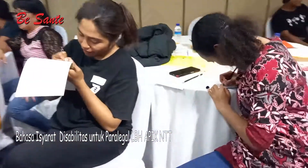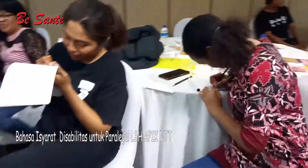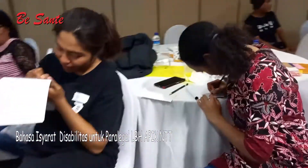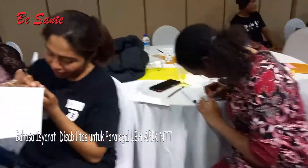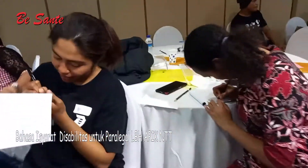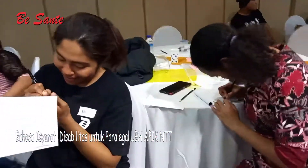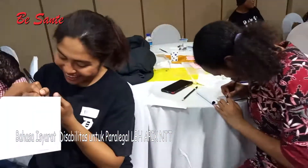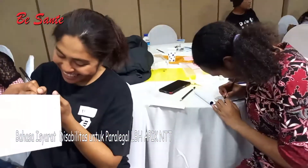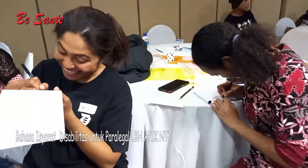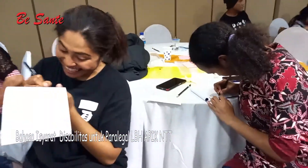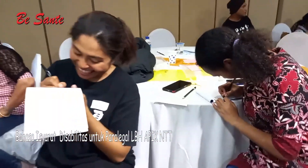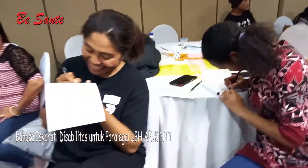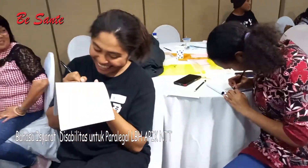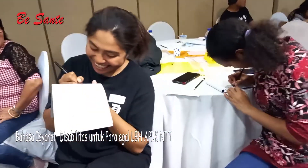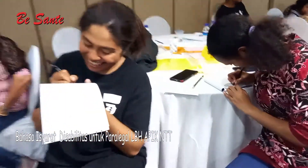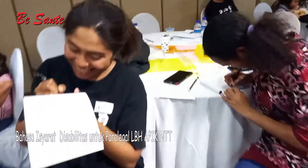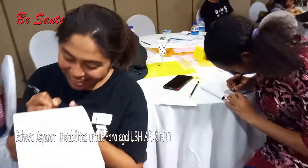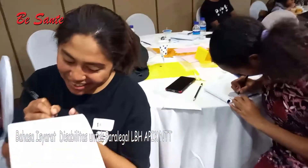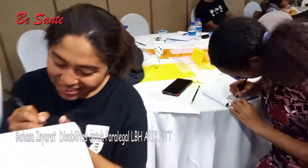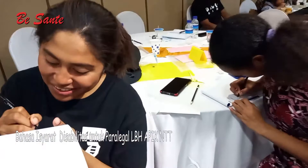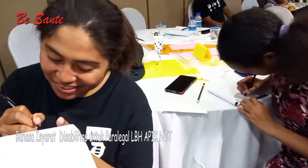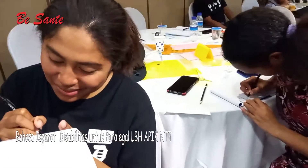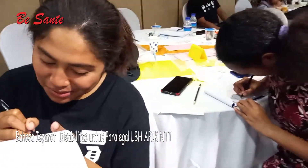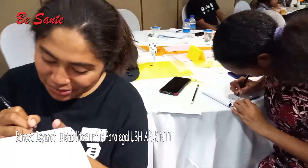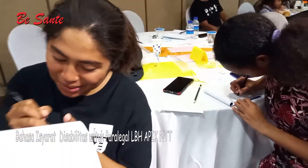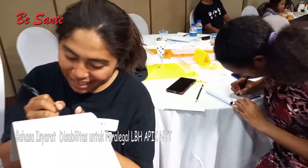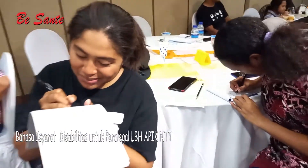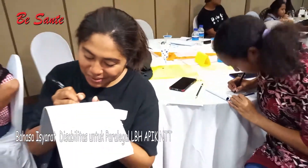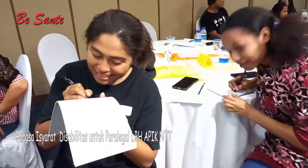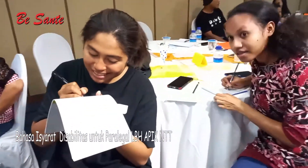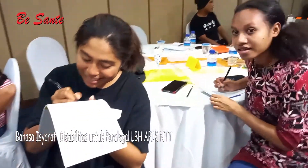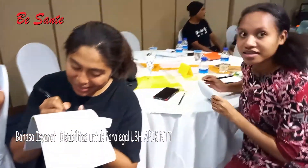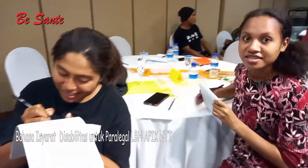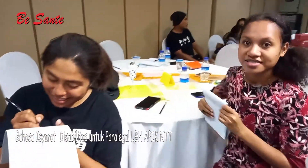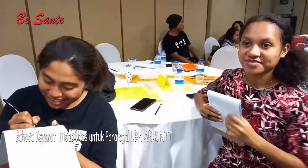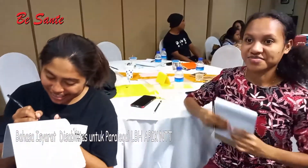Ini adalah tim juri. Ini mereka tim juri untuk menilai, ya.